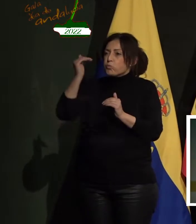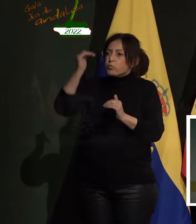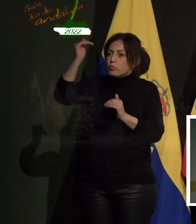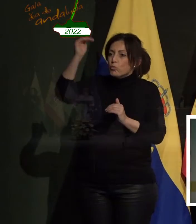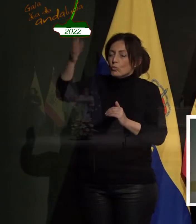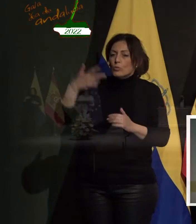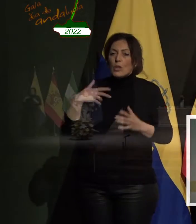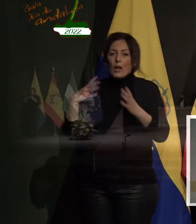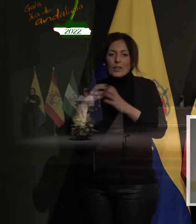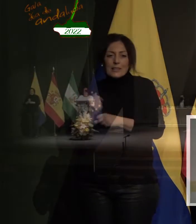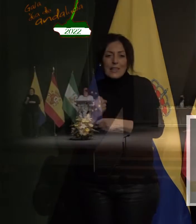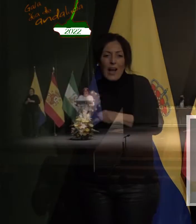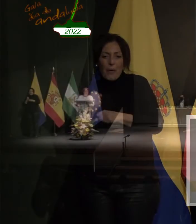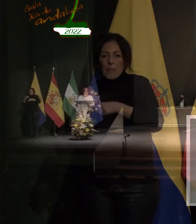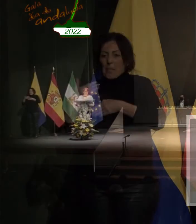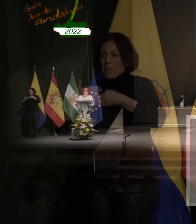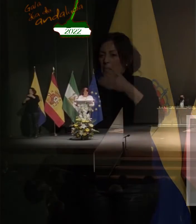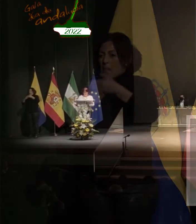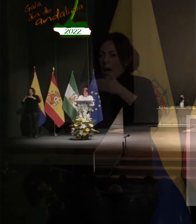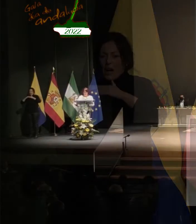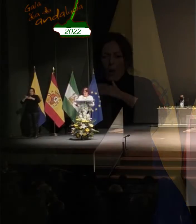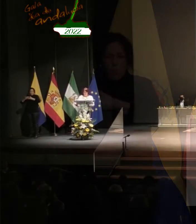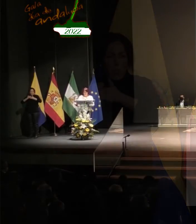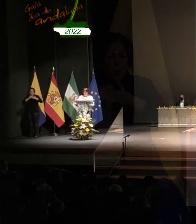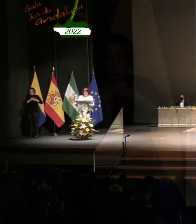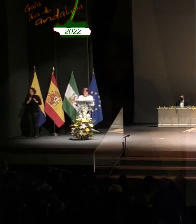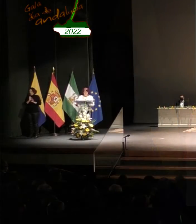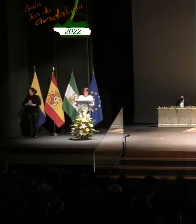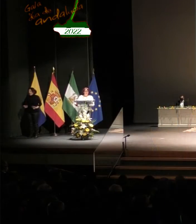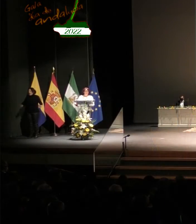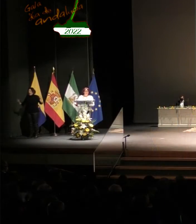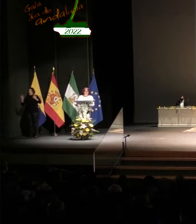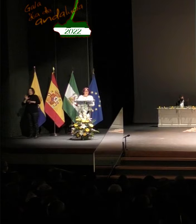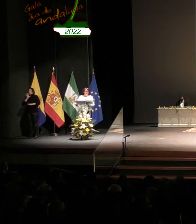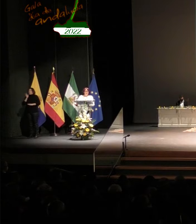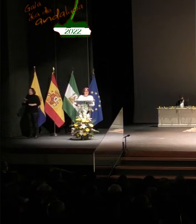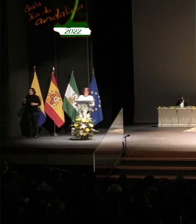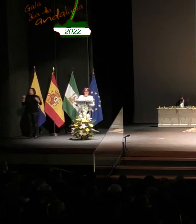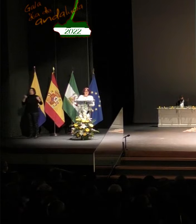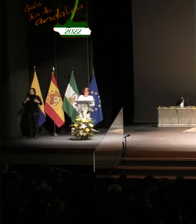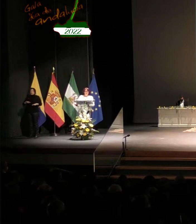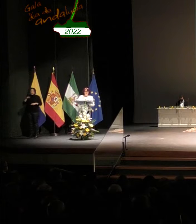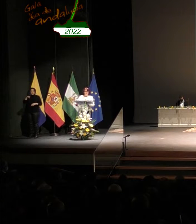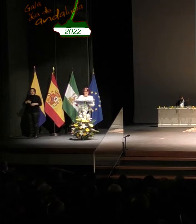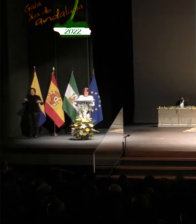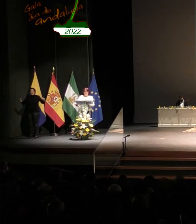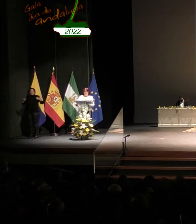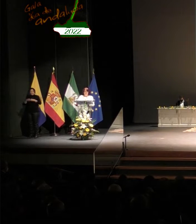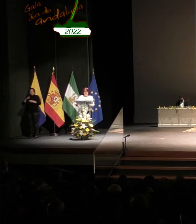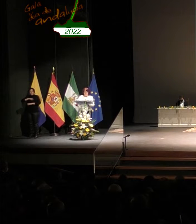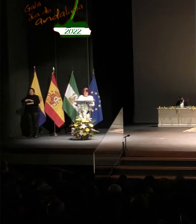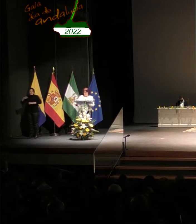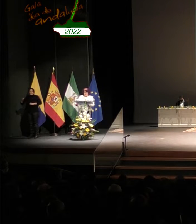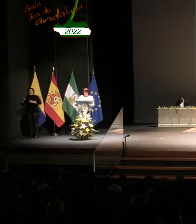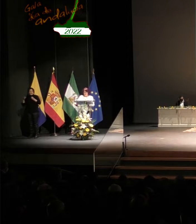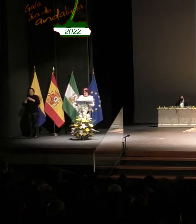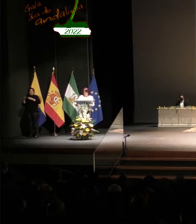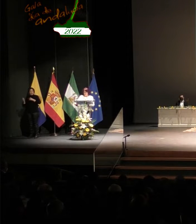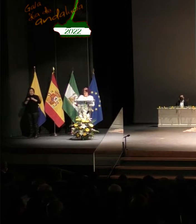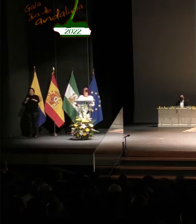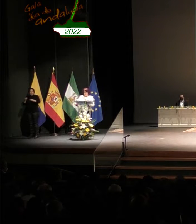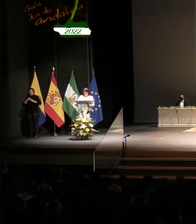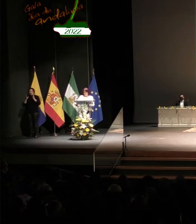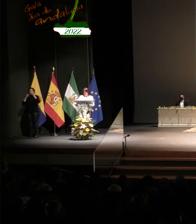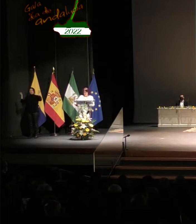empeño, no hay barreras que puedan impedir cumplir los sueños. Por todo ello, La Corporación Municipal Palmeña ha decidido